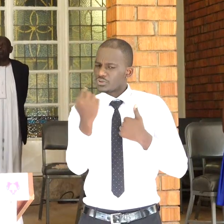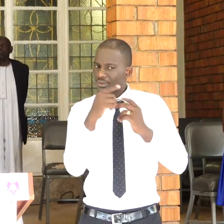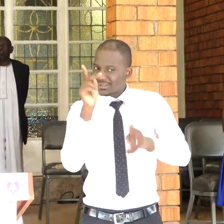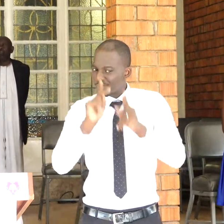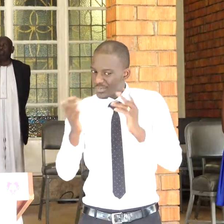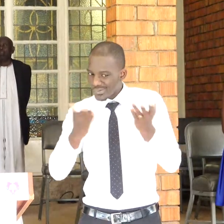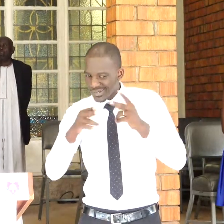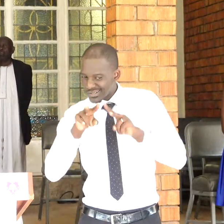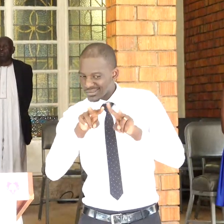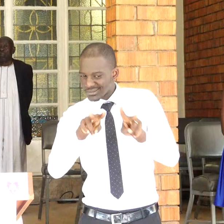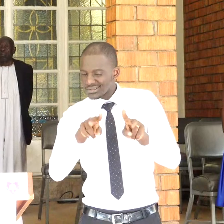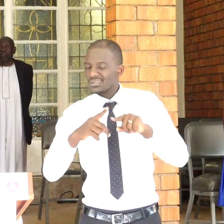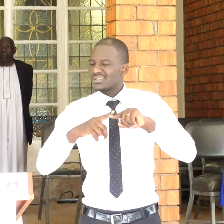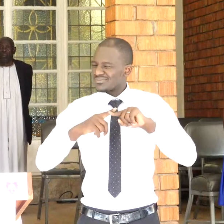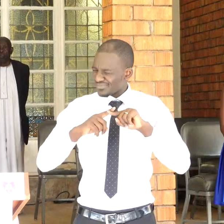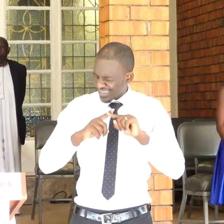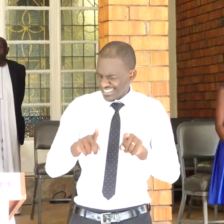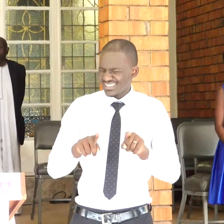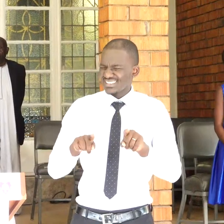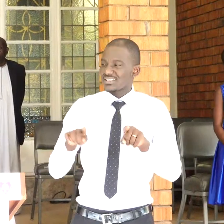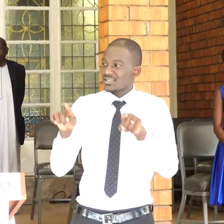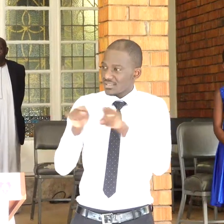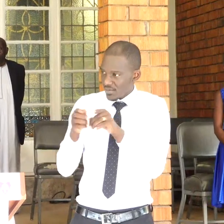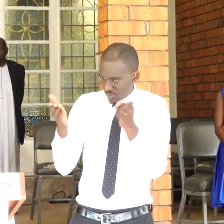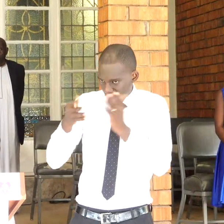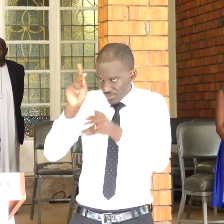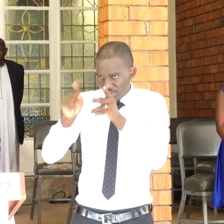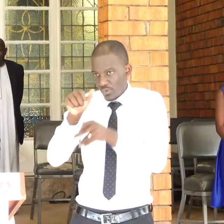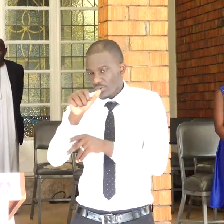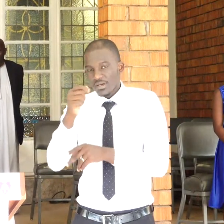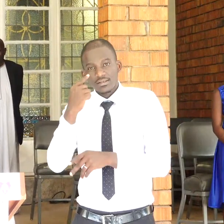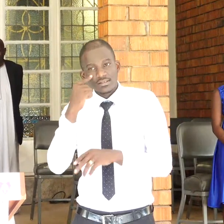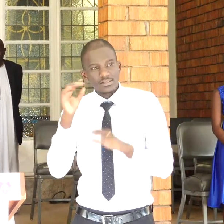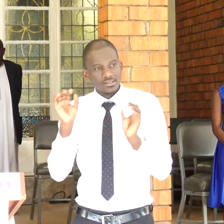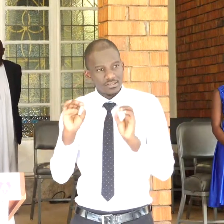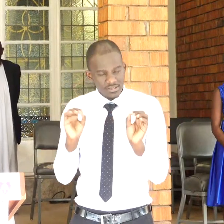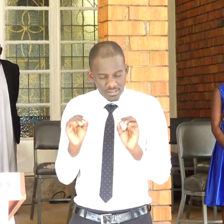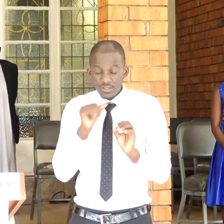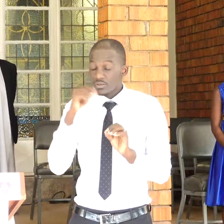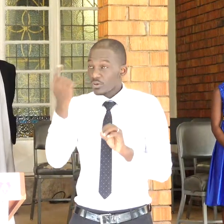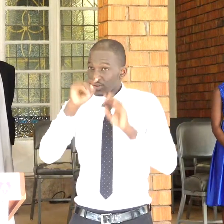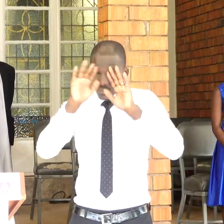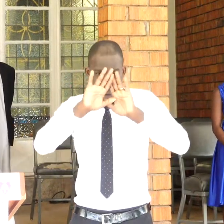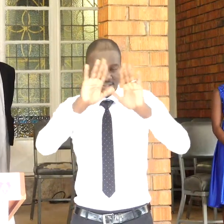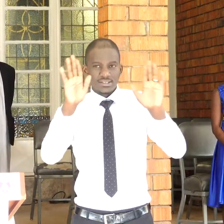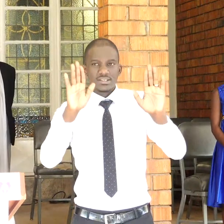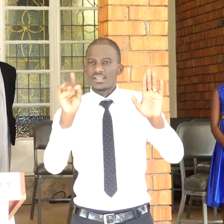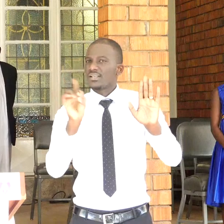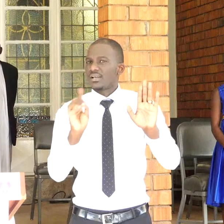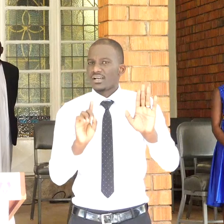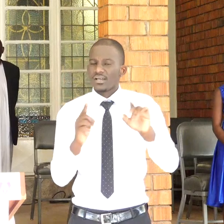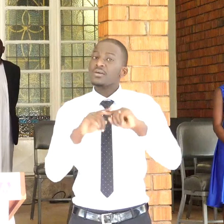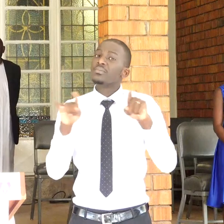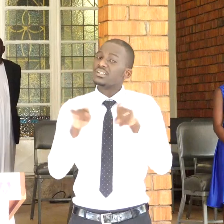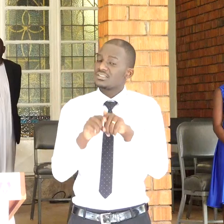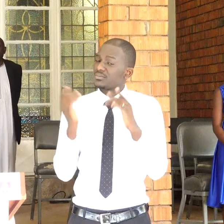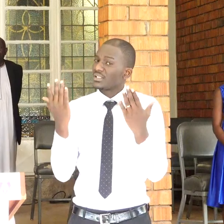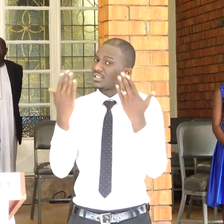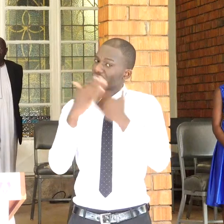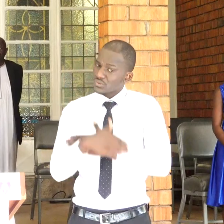balaba ye naawo we batalaba si misana lwokka naye n'ekiro